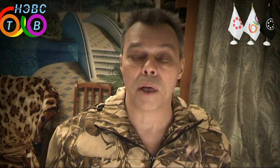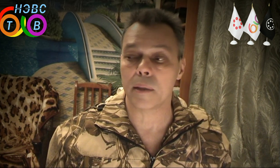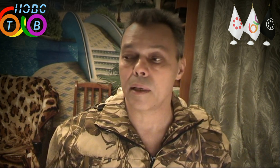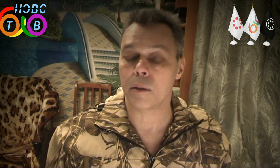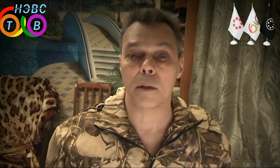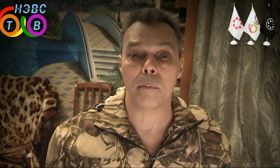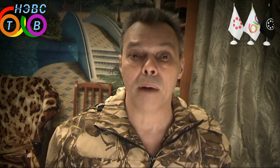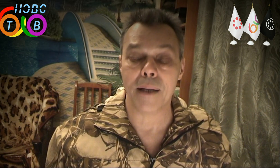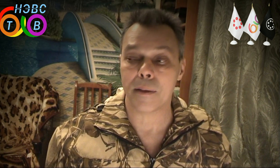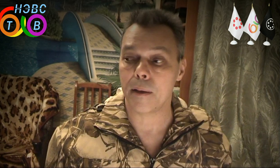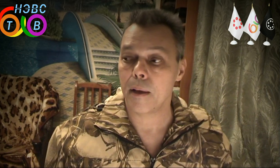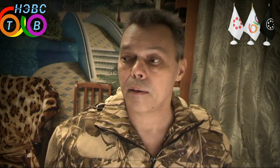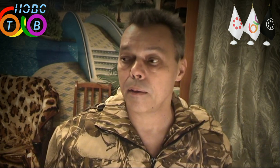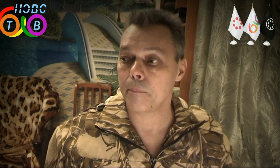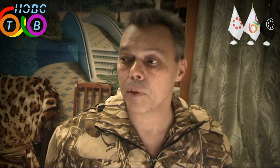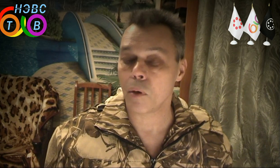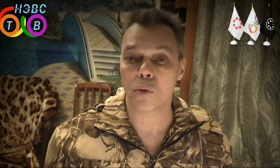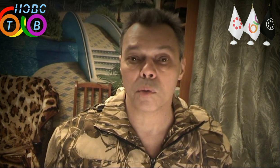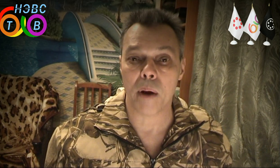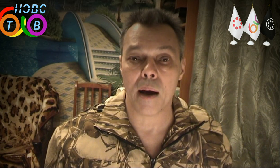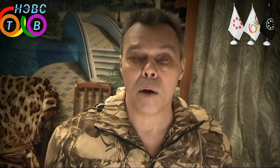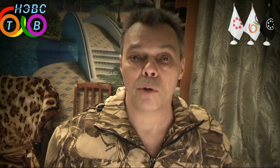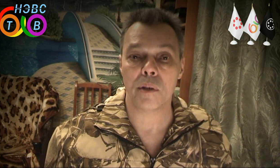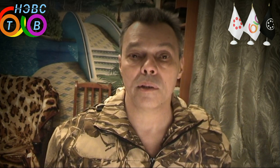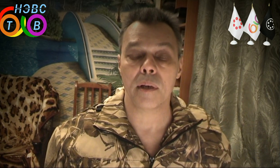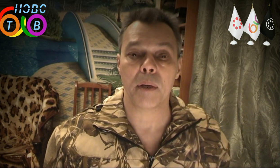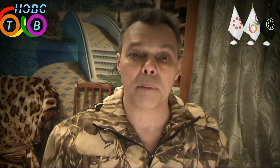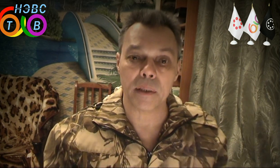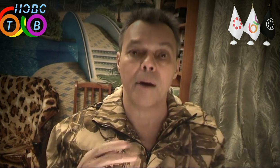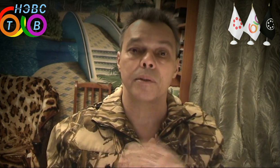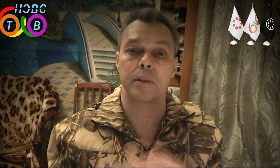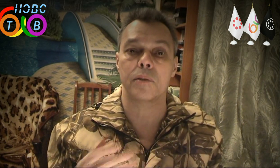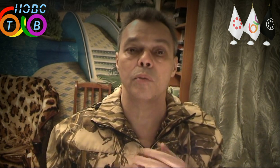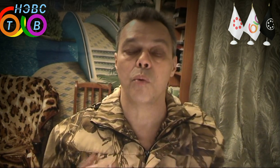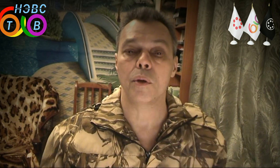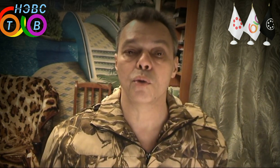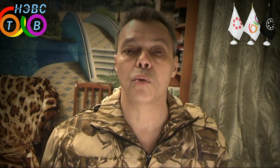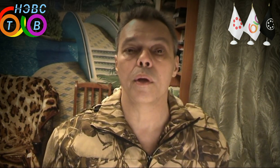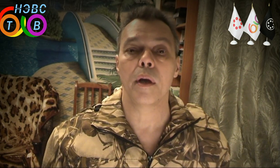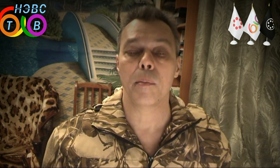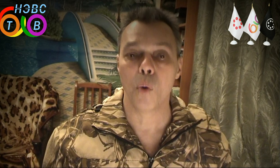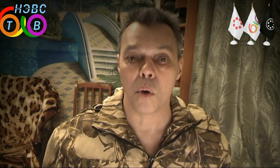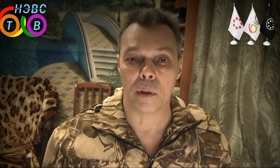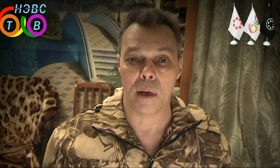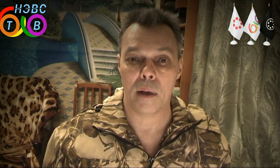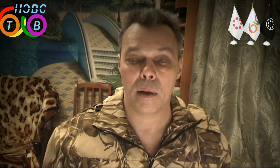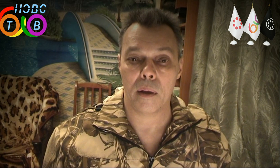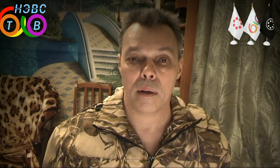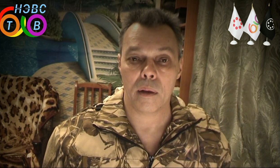тогда матери и ее судьба очень сильно переплетаются с судьбой и душой ребенка. И